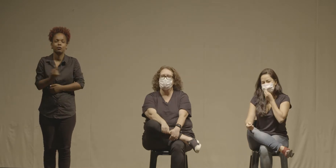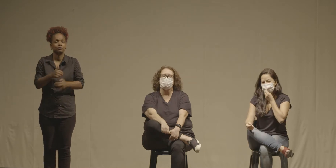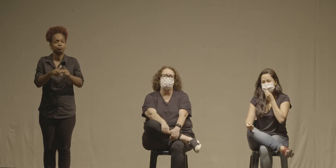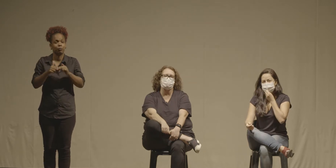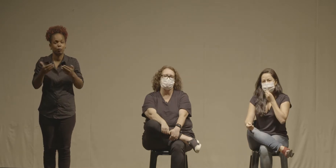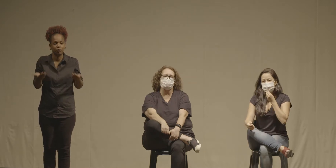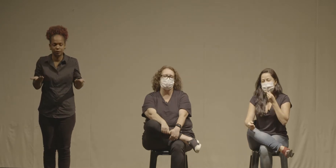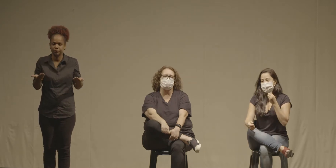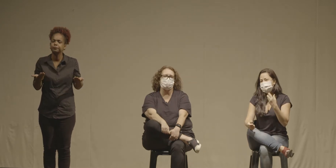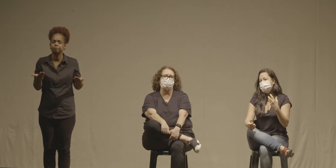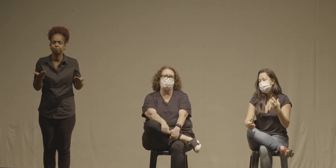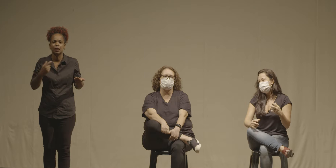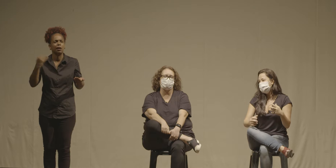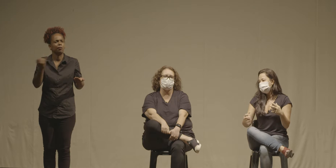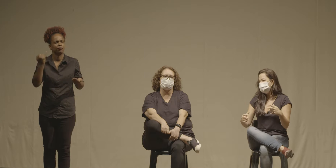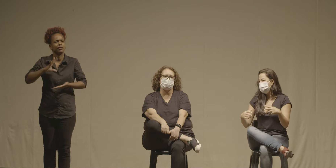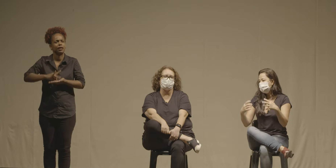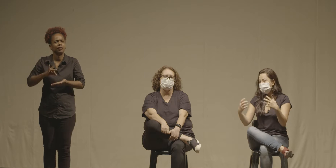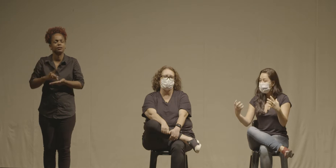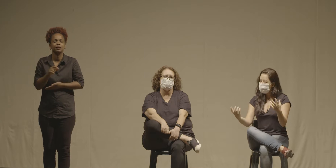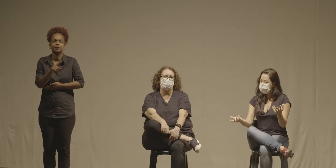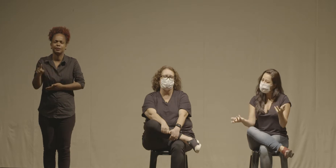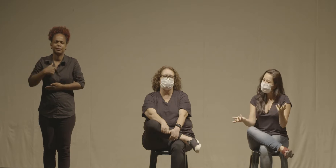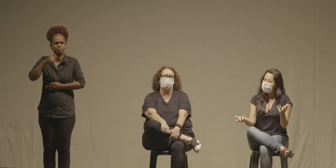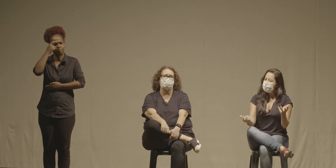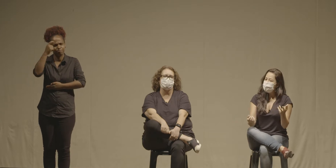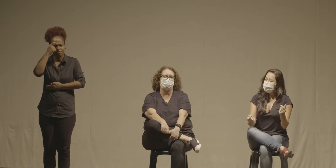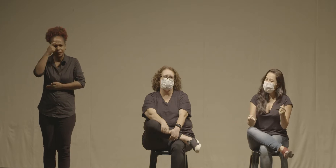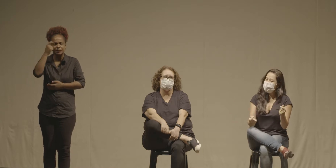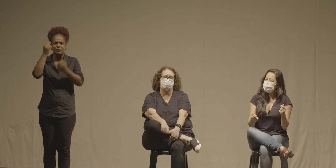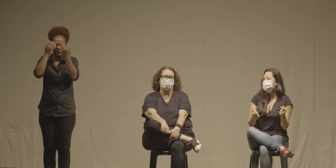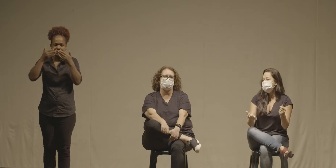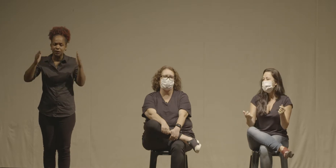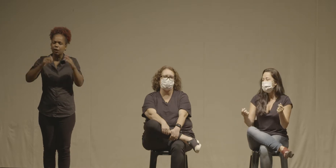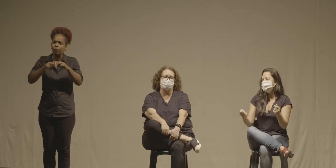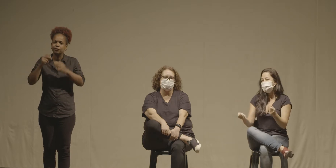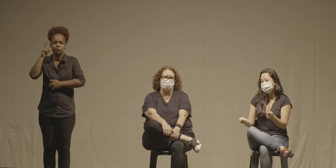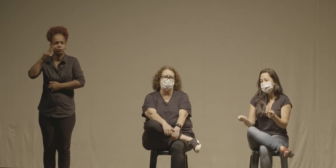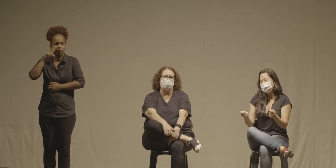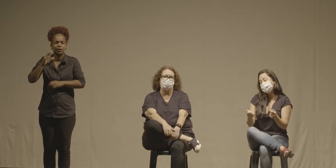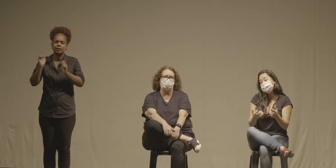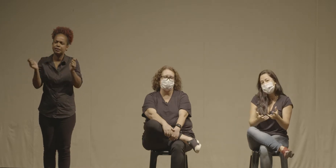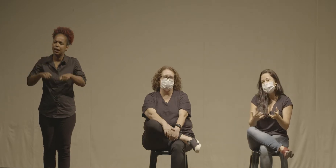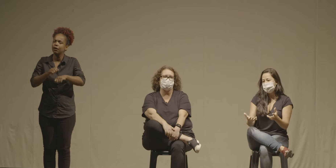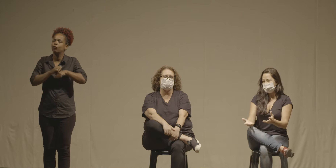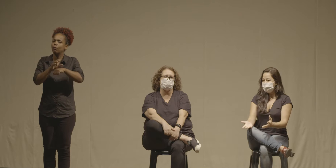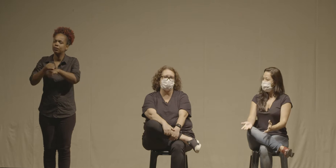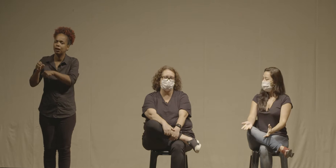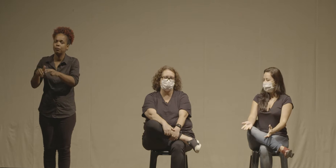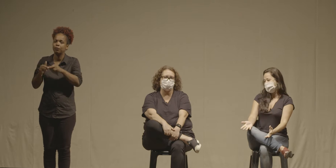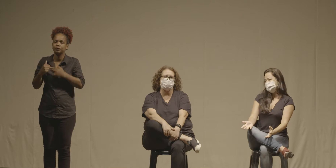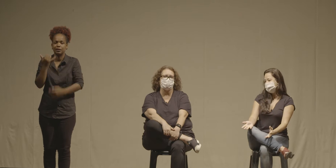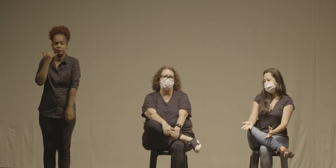conta disso, é importante que as pessoas se conscientizem de que essa história pode ser contada até através